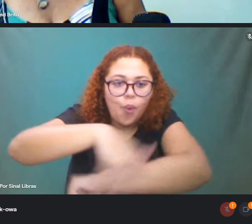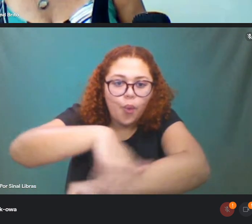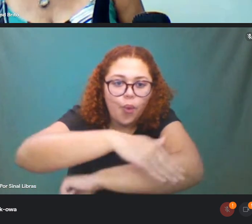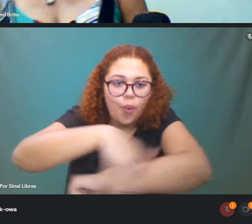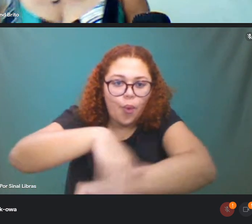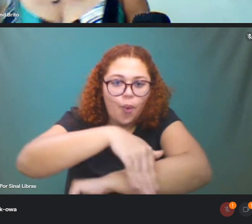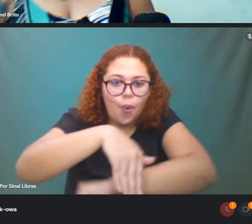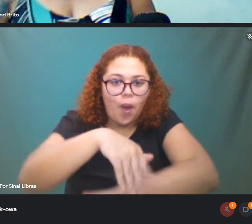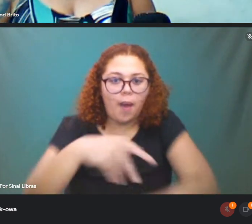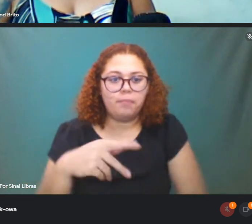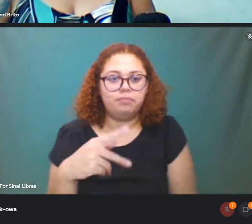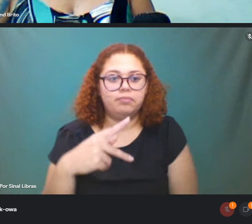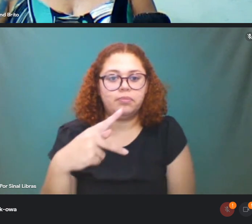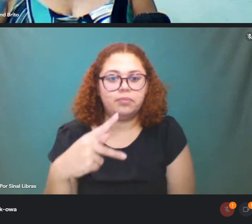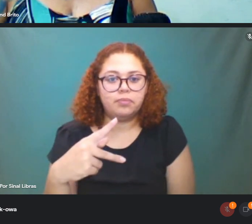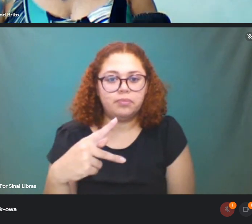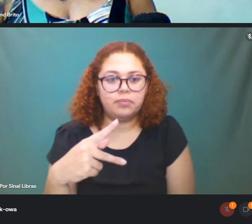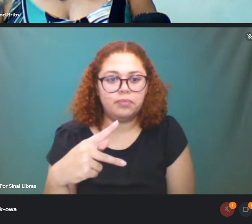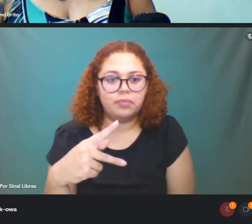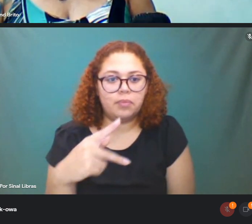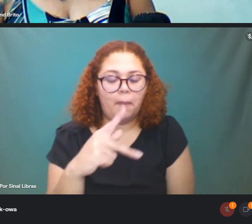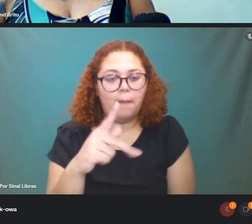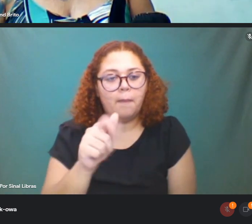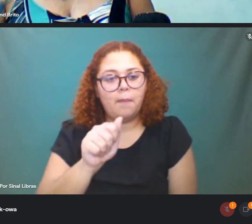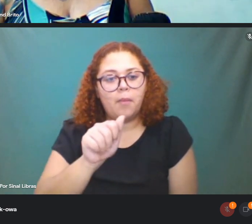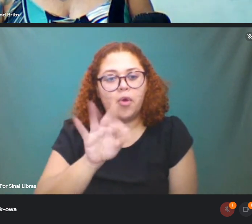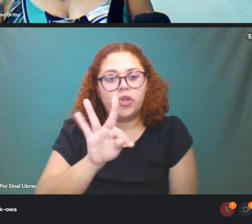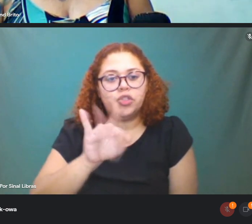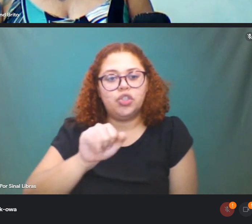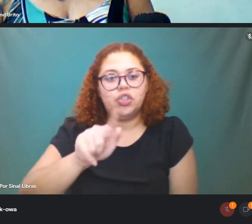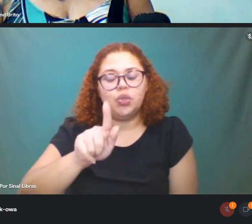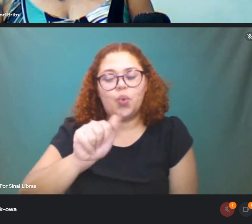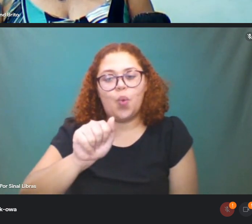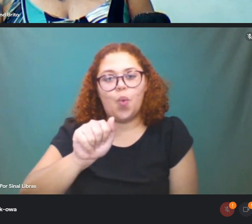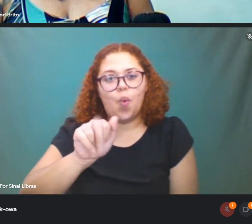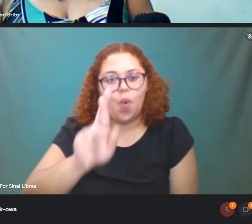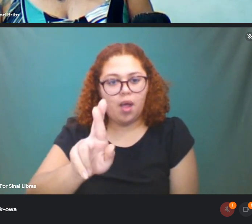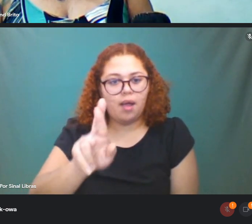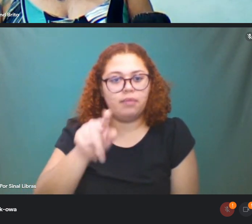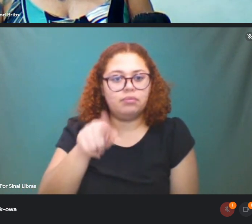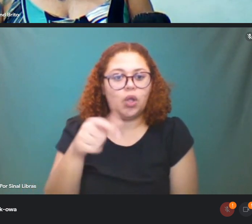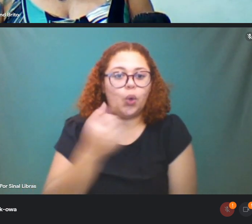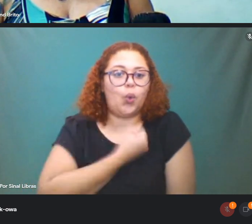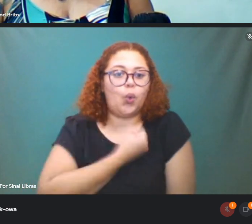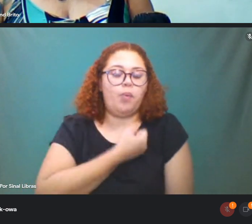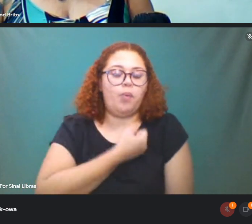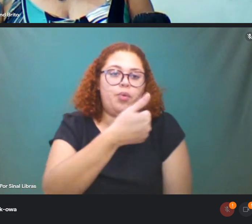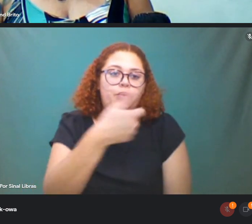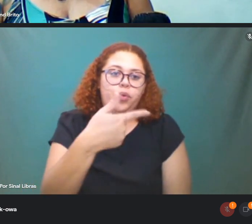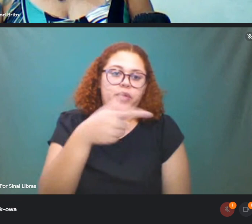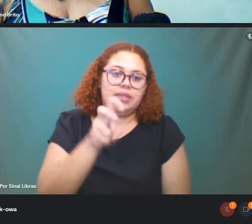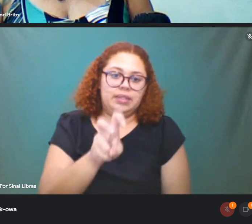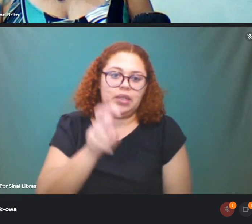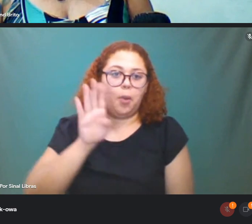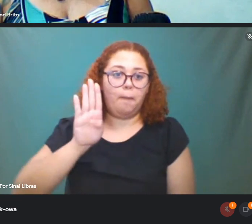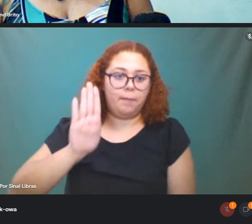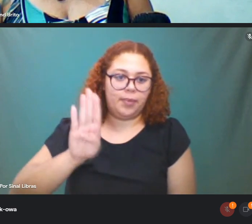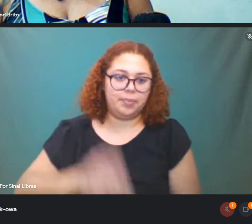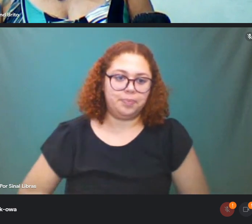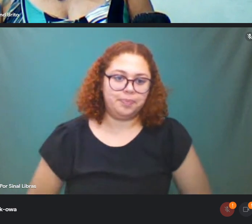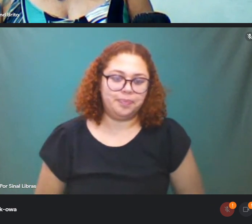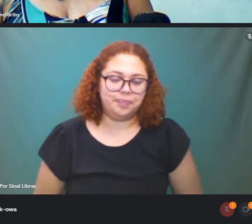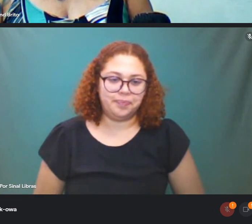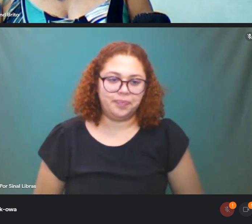125B. Tem até uma ex-professora da gente lá que trabalhei com vocês, Maíra Soares. Não sei se